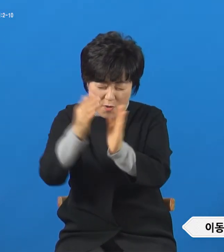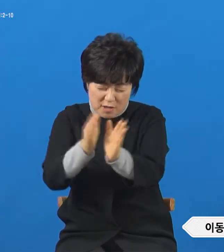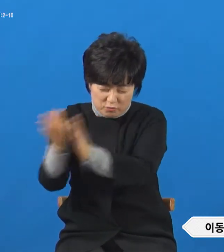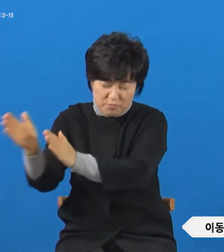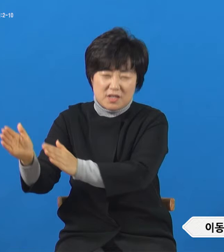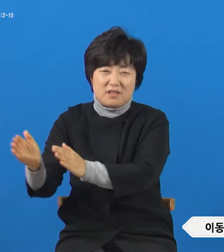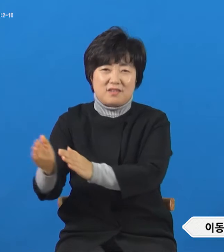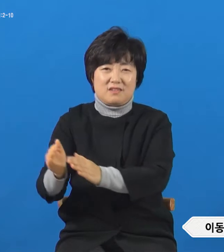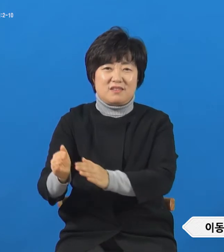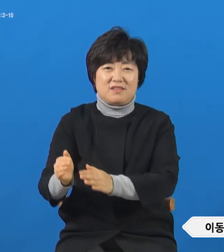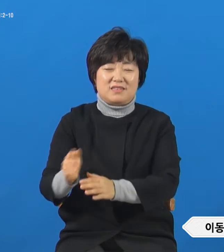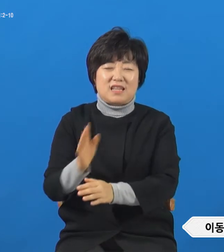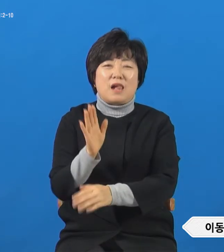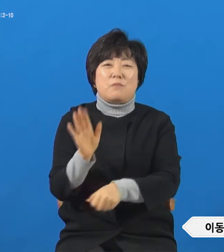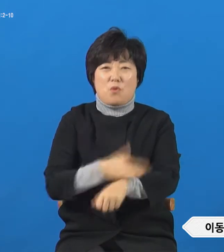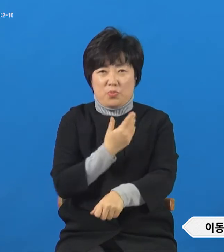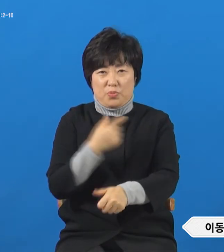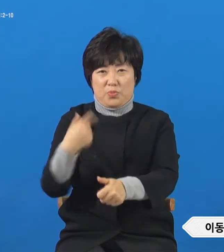생각해요.